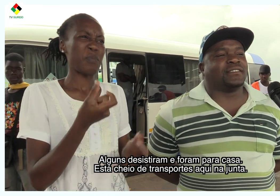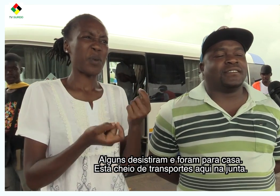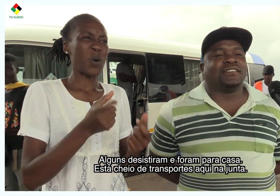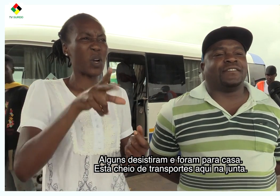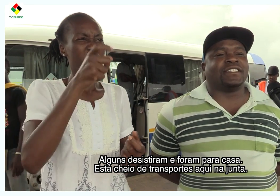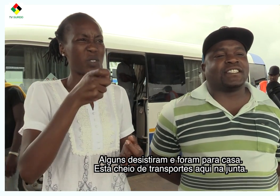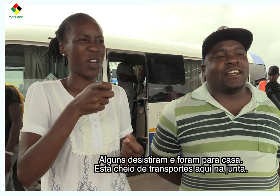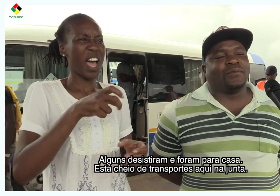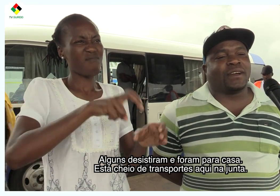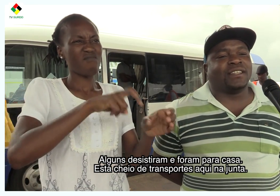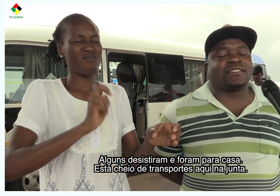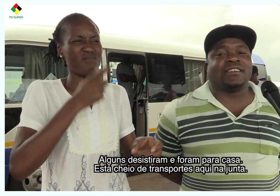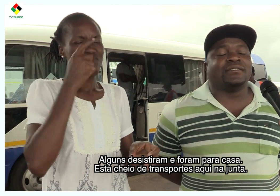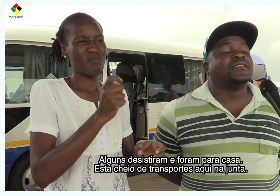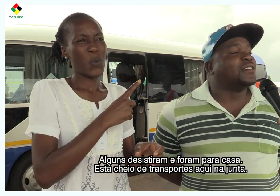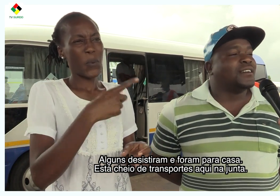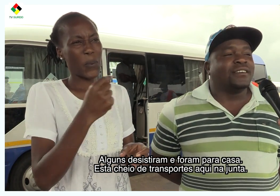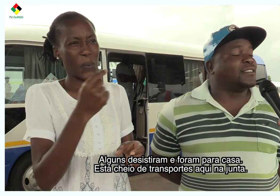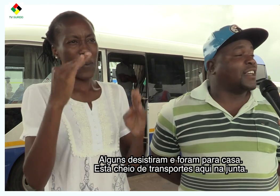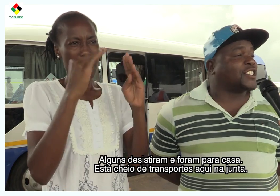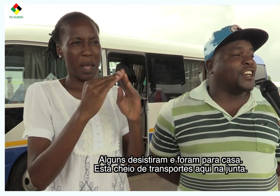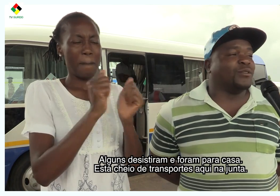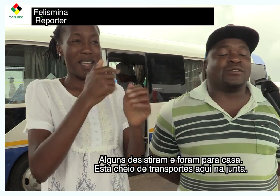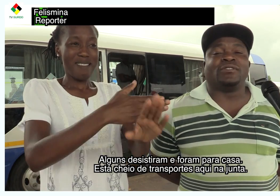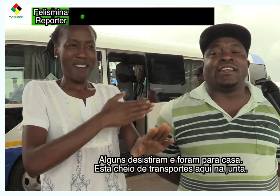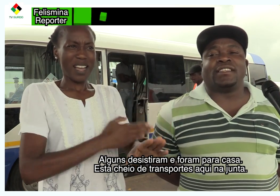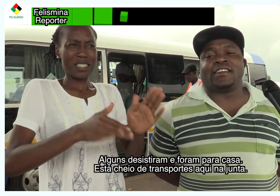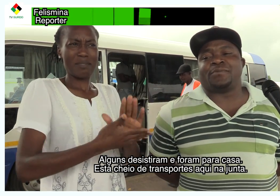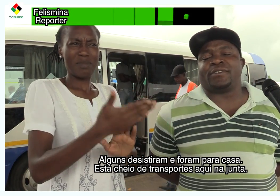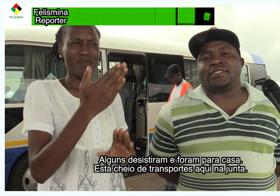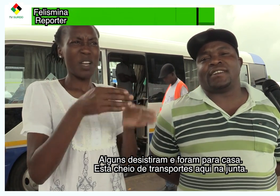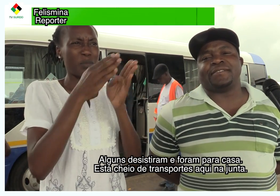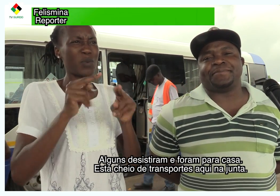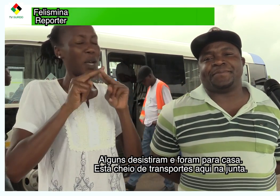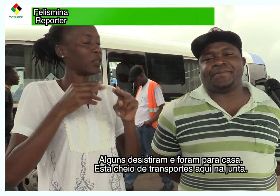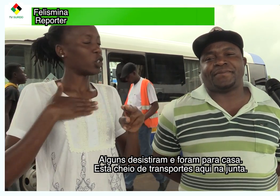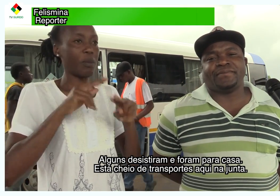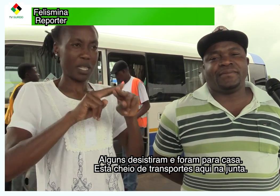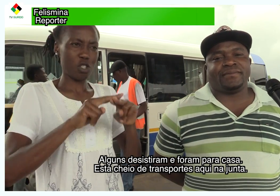para casa. Às é chegado um bocadinho cedo, está cheio a junta aqui de transportes.